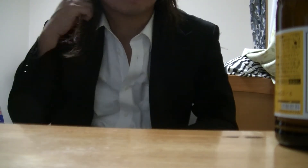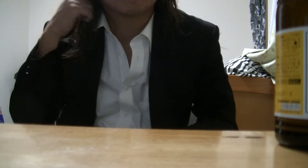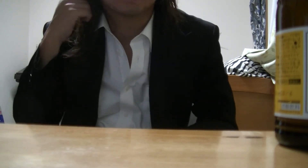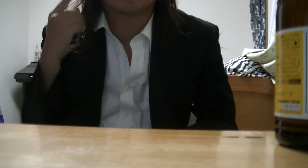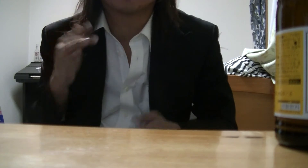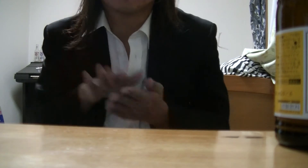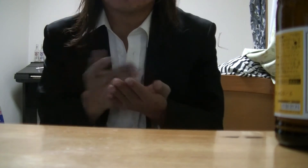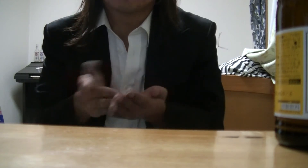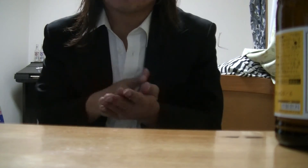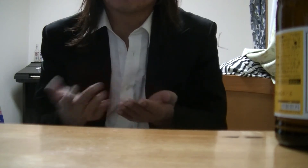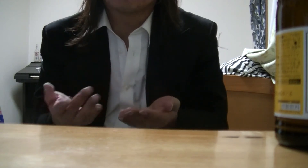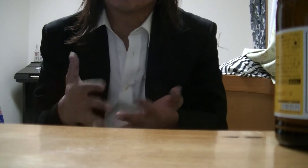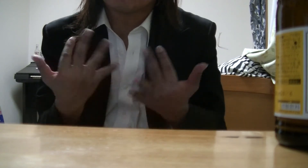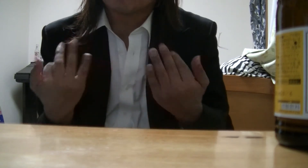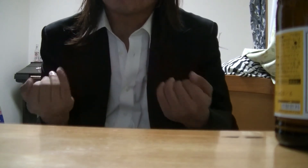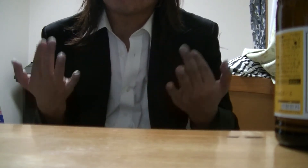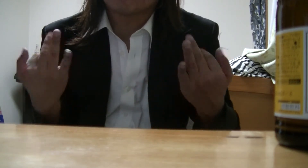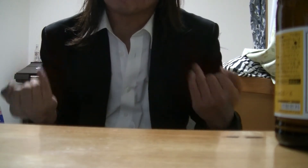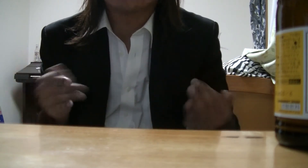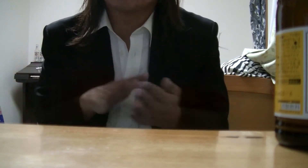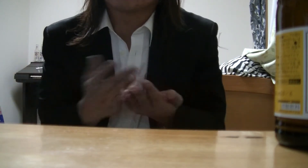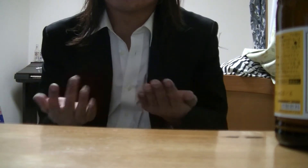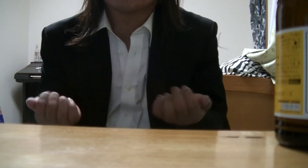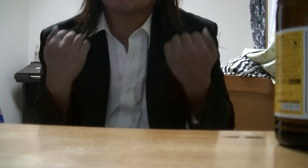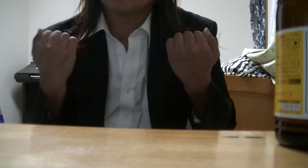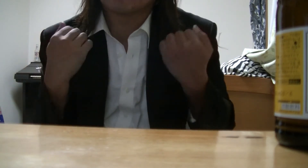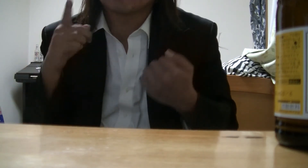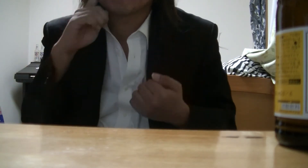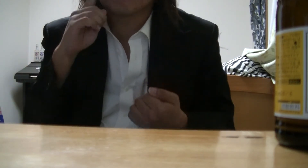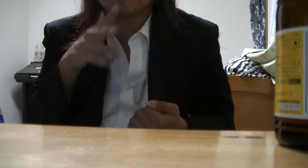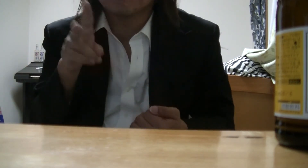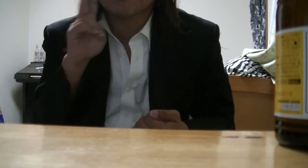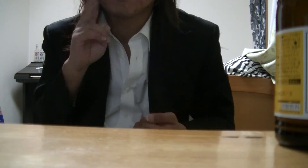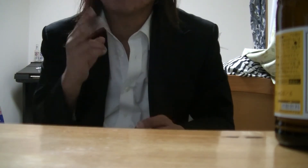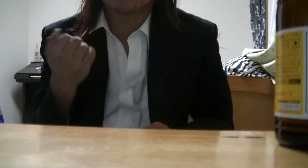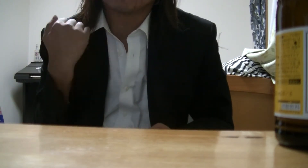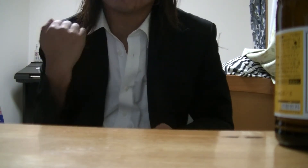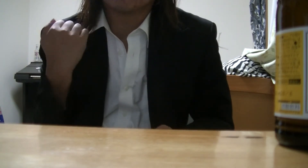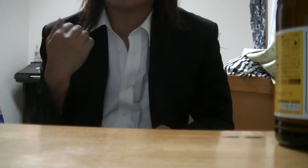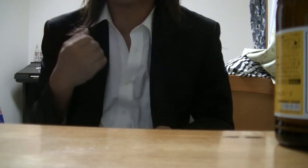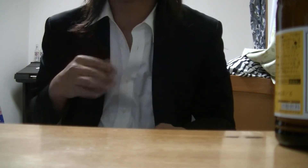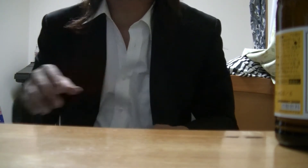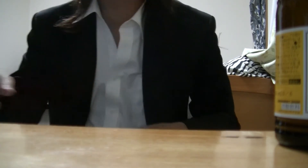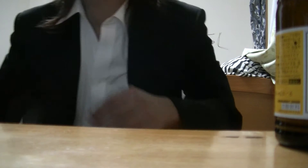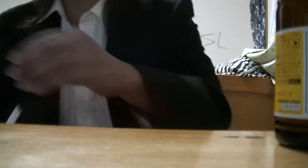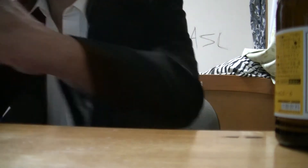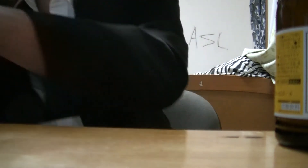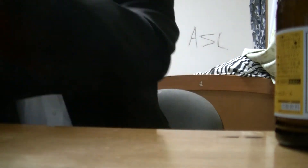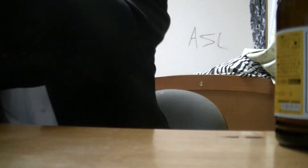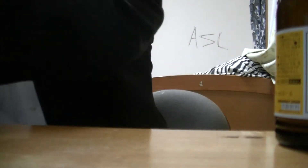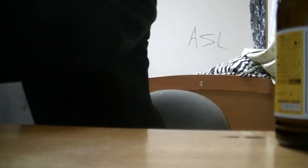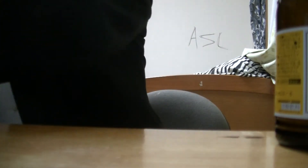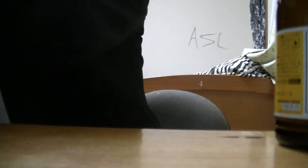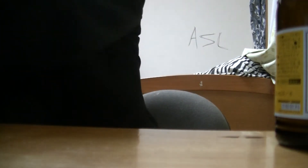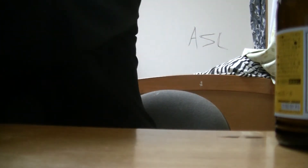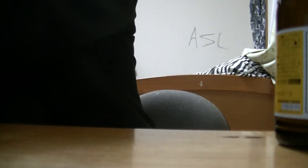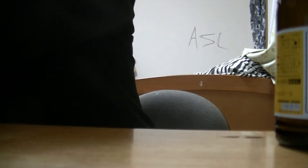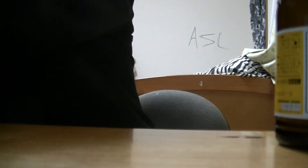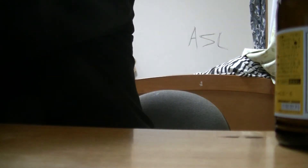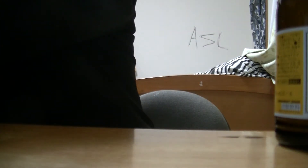読んで、たくさん本を読んで判断力を持っている人の行動なんです。だからね、本を大量に読むことを僕はめちゃめちゃおすすめし